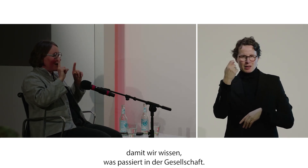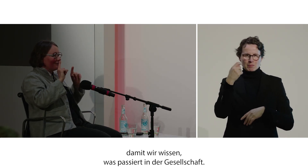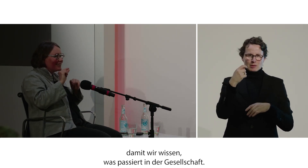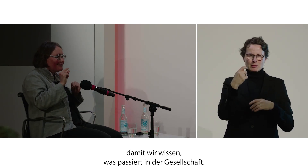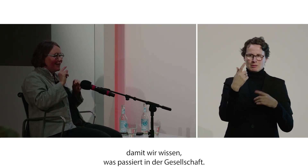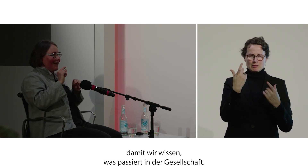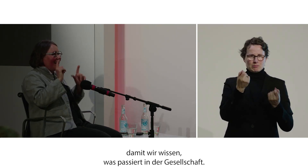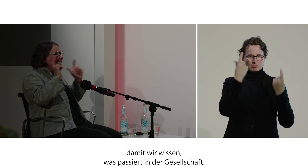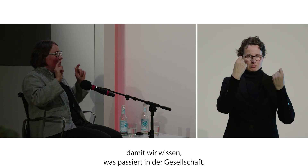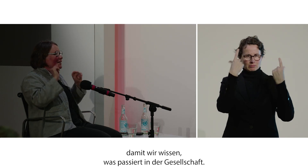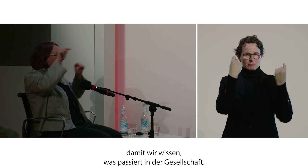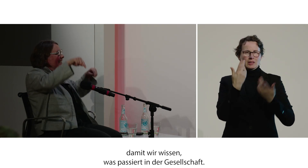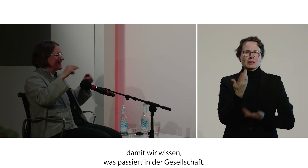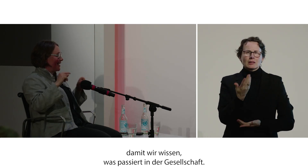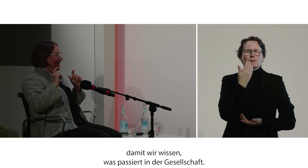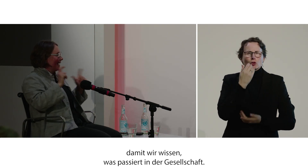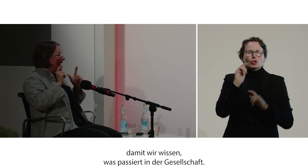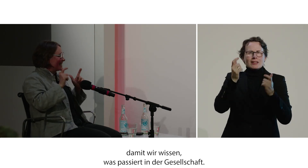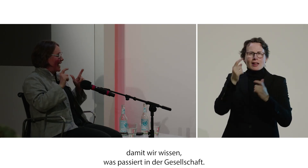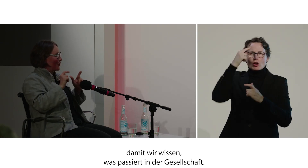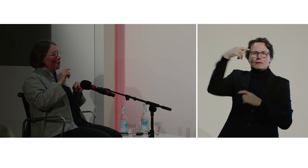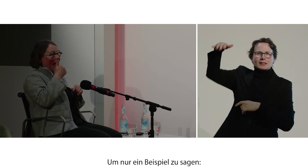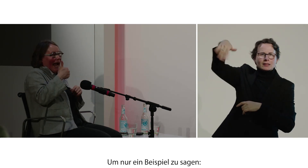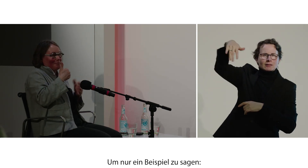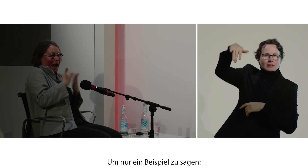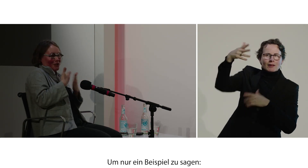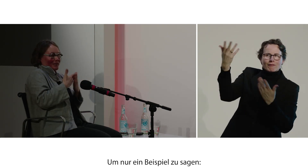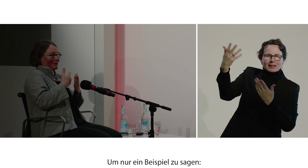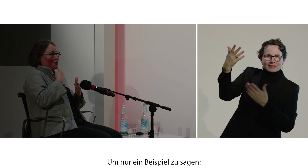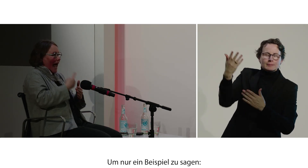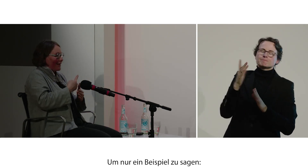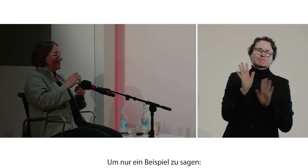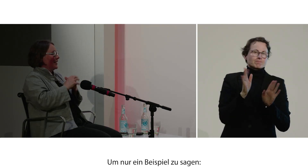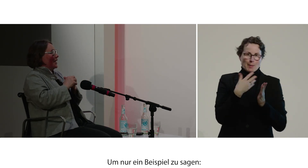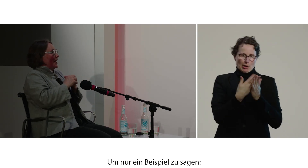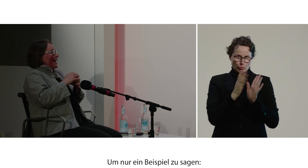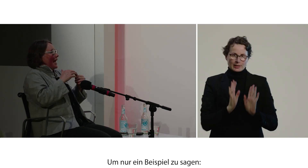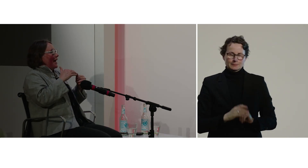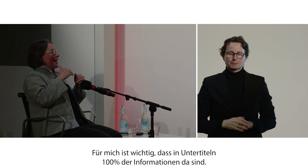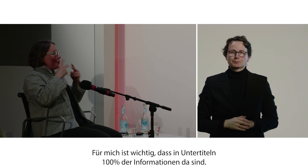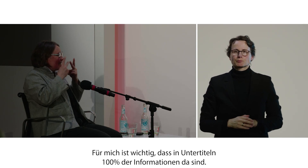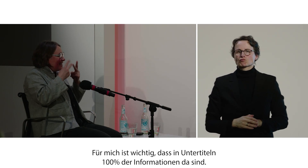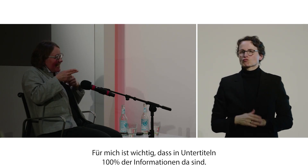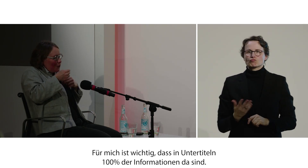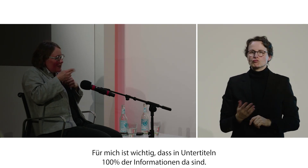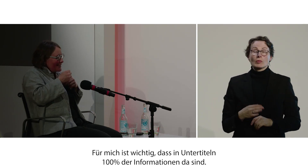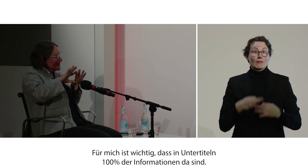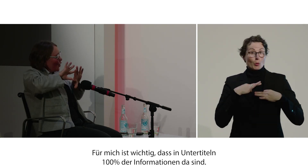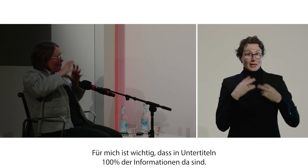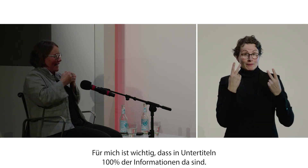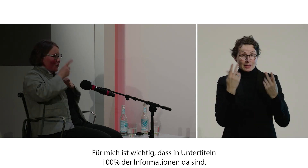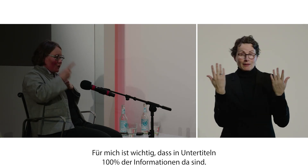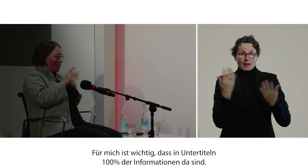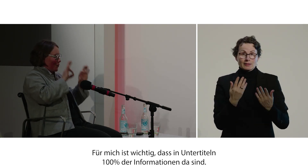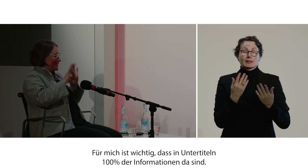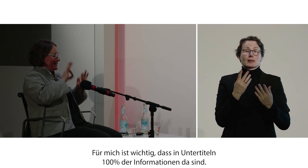der Gesellschaft wissen, was passiert in der Gesellschaft. Um mal ein Beispiel zu sagen, für mich ist wichtig, dass die Untertitel,